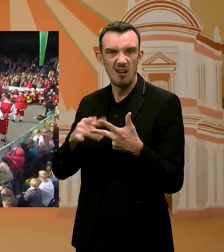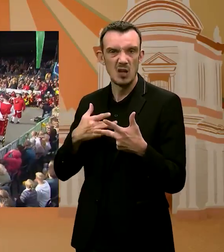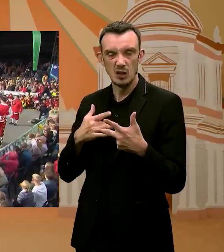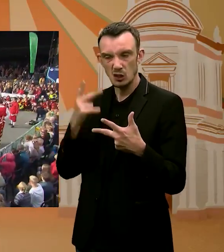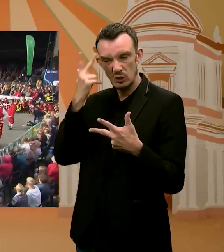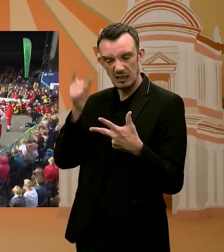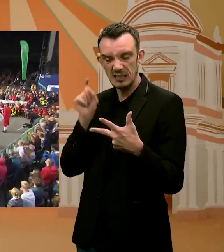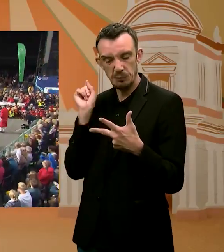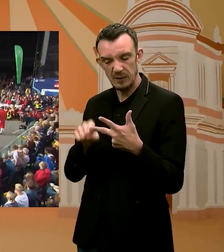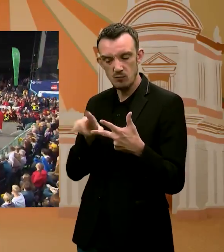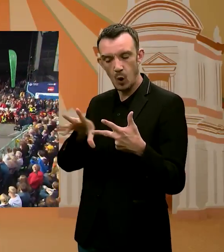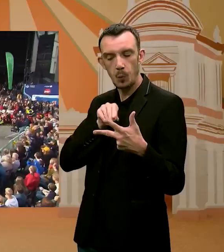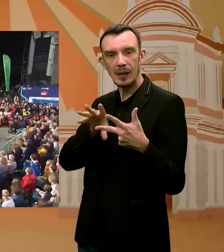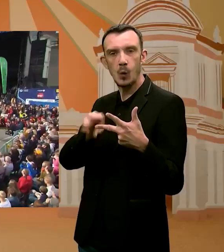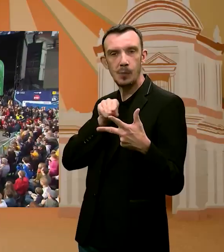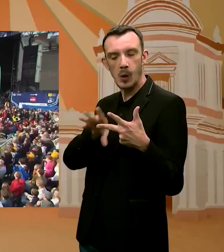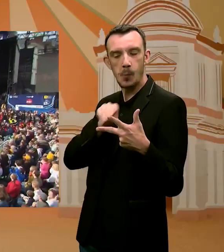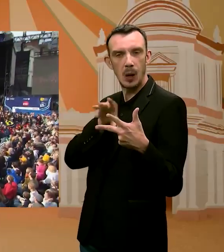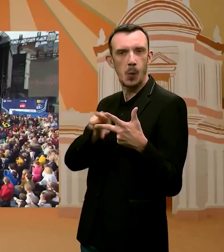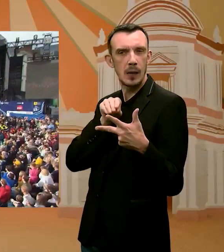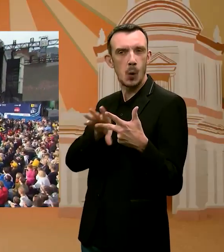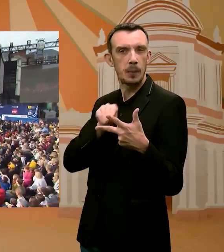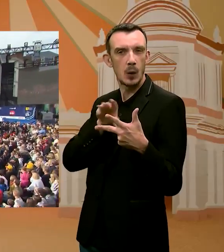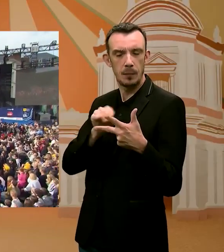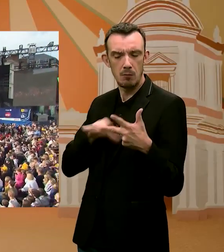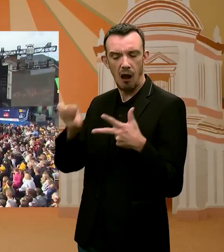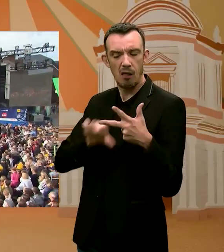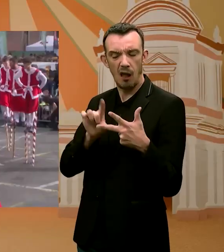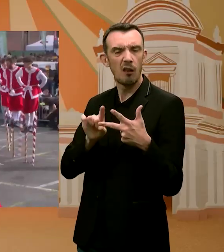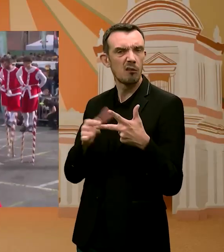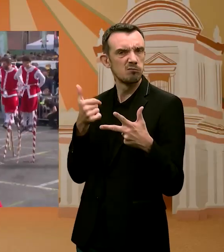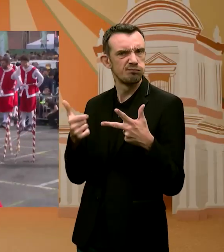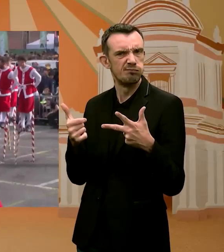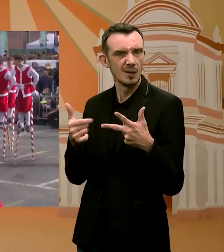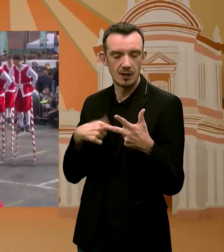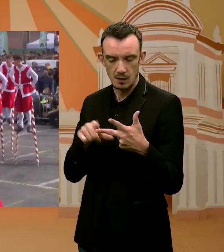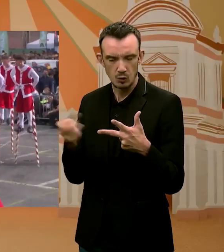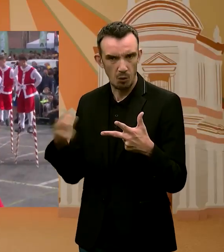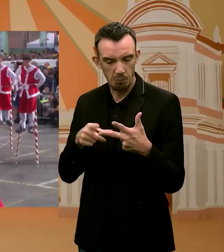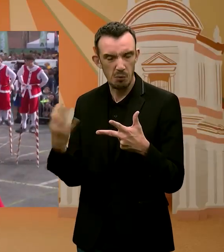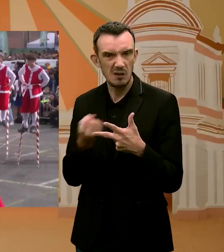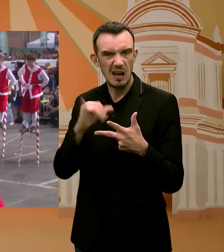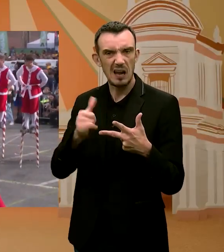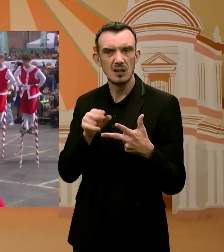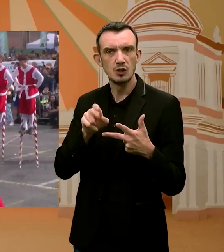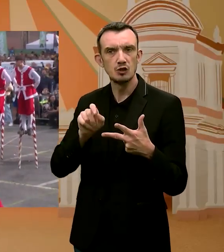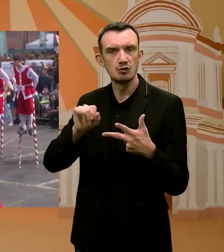vraiment le gars. S'il faut analyser quelqu'un, c'est vraiment lui. Pour moi c'est le meilleur échasseur de tout le monde. C'est